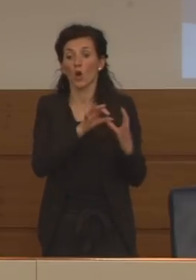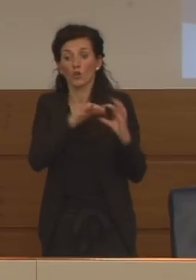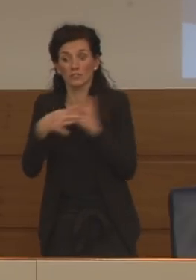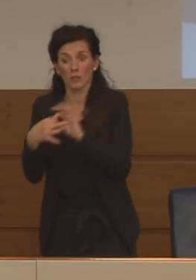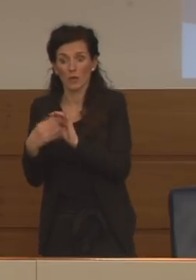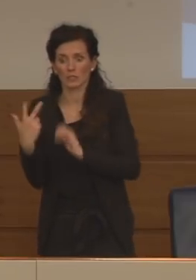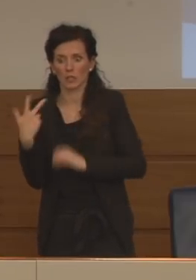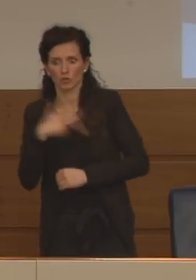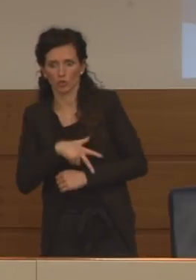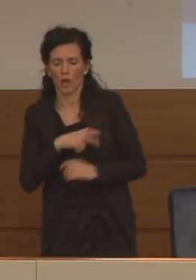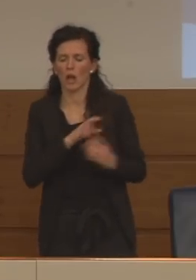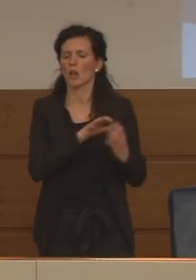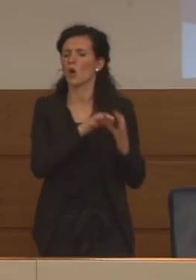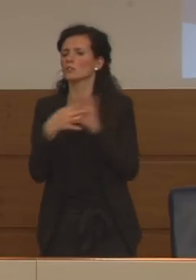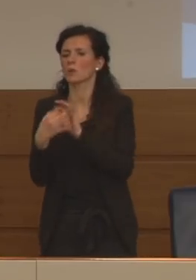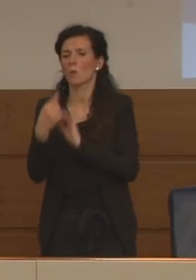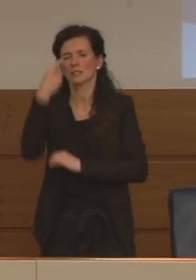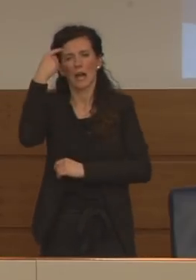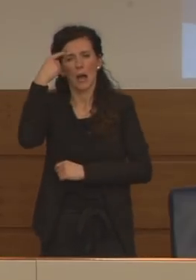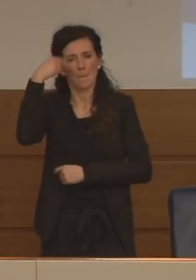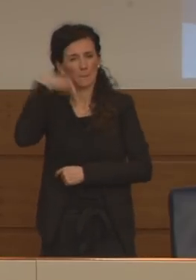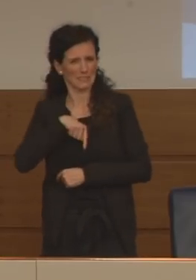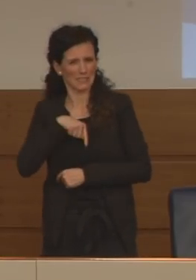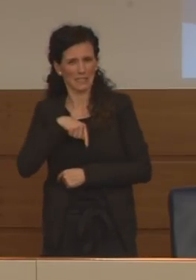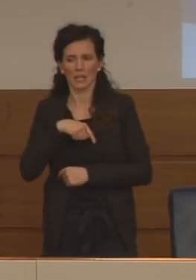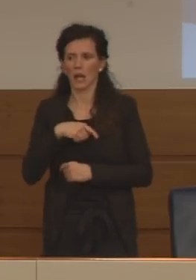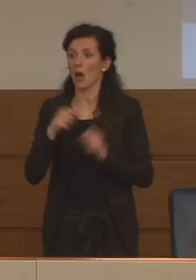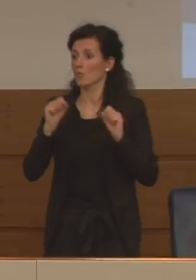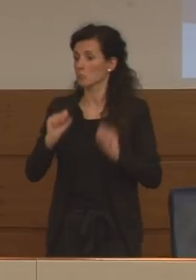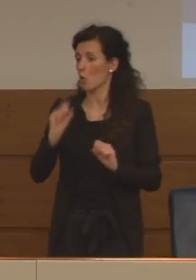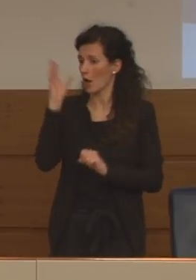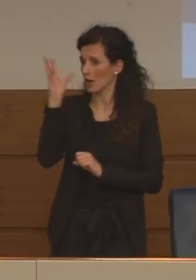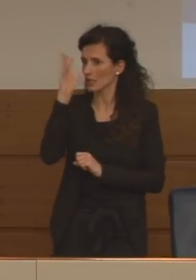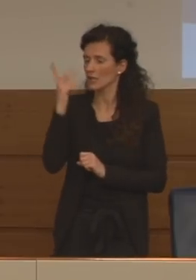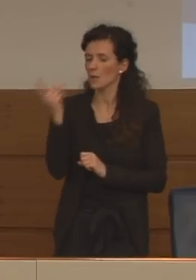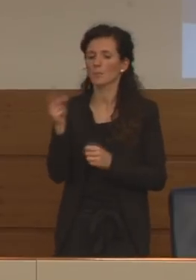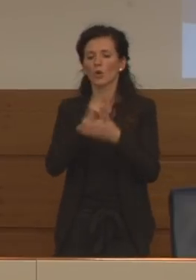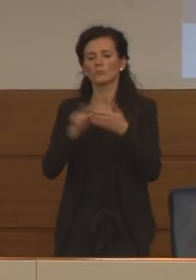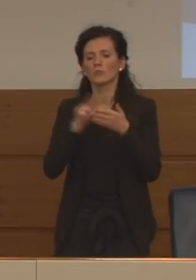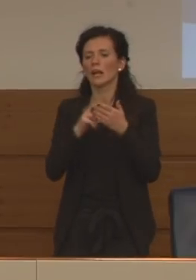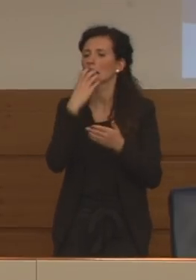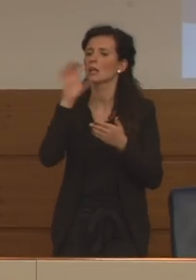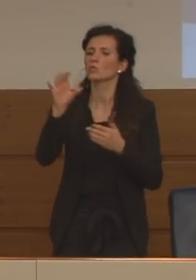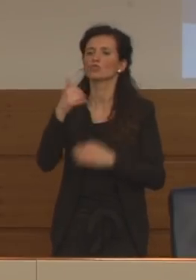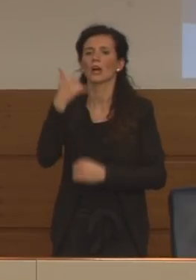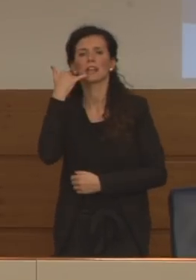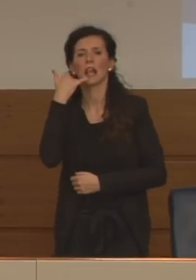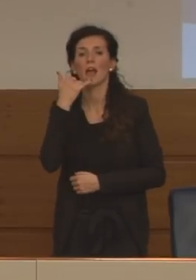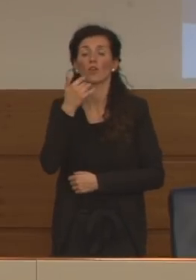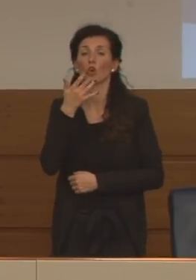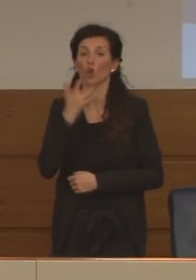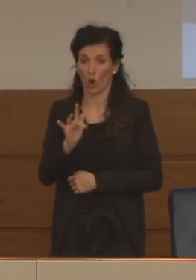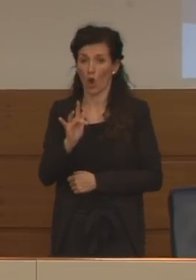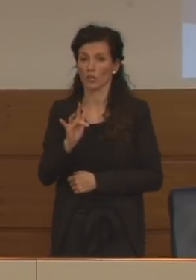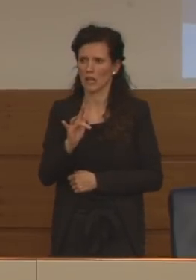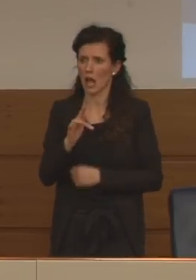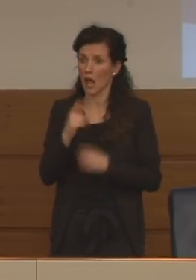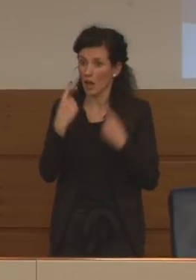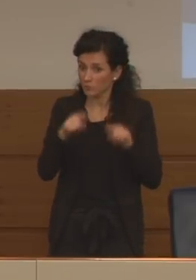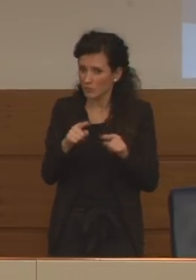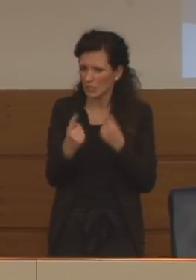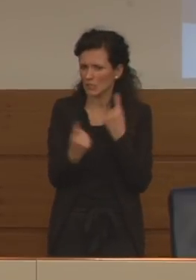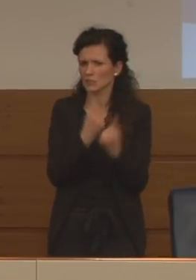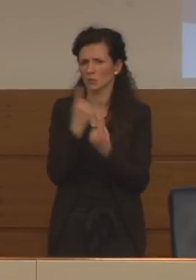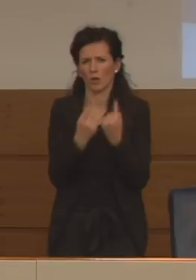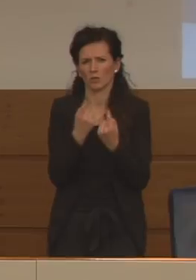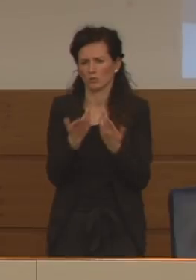gravissime faccio soltanto un esempio avrete letto la denuncia di telefono rosa e questo è soltanto un aspetto microscopico rispetto alla